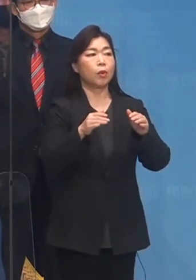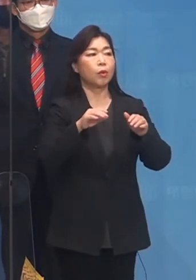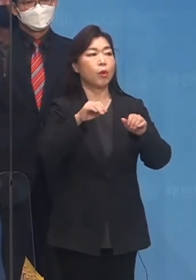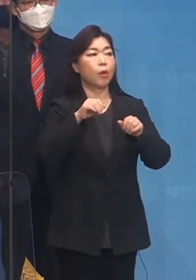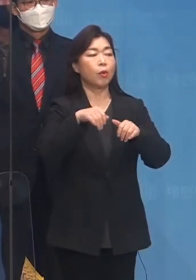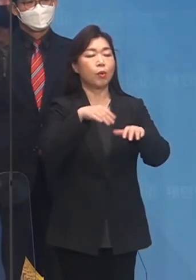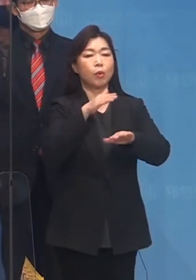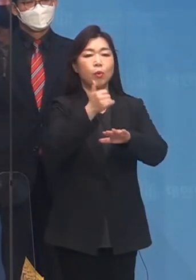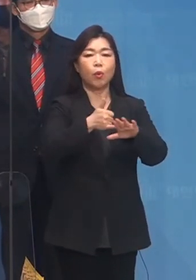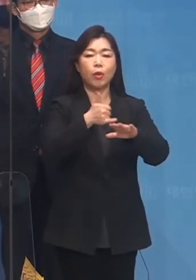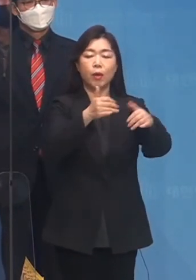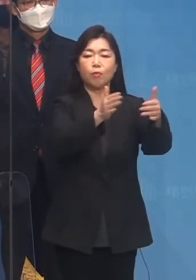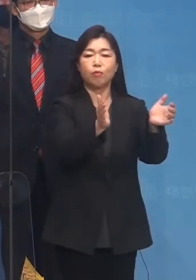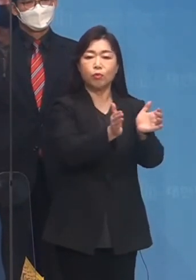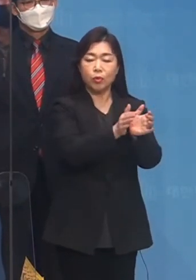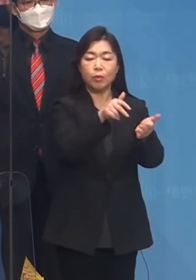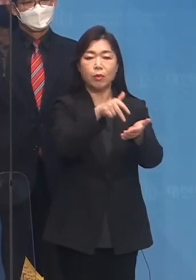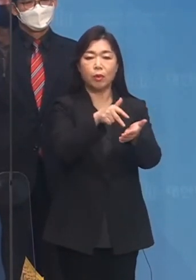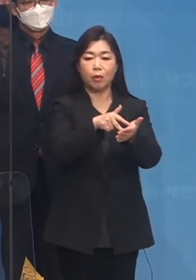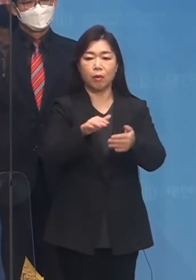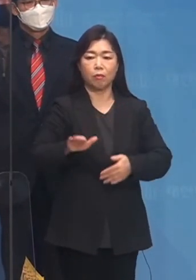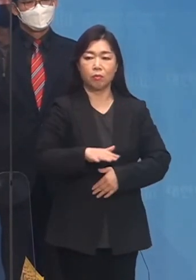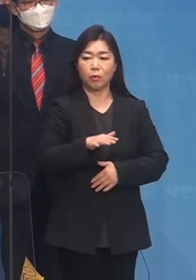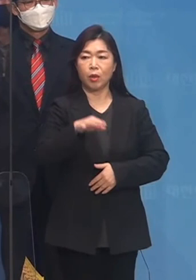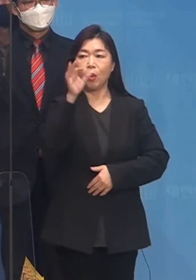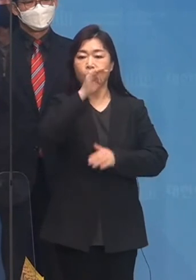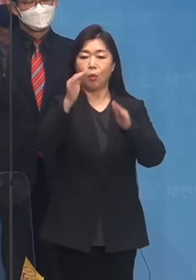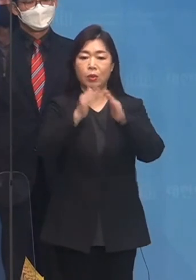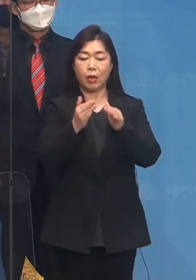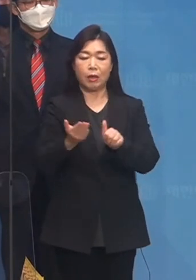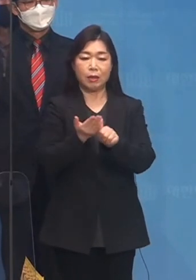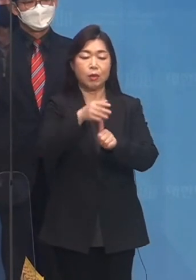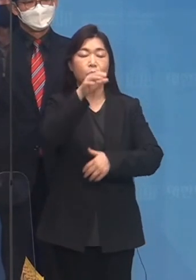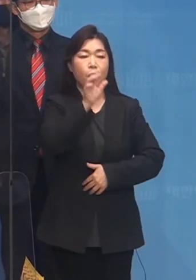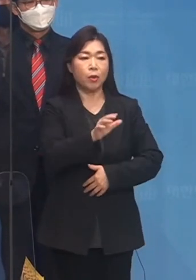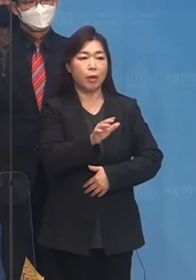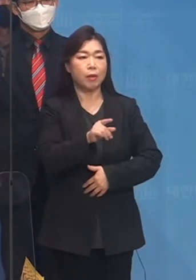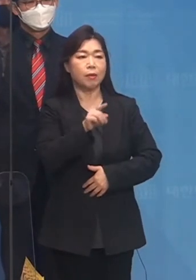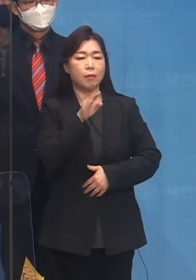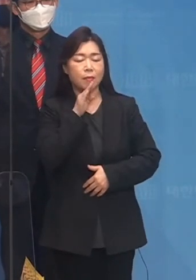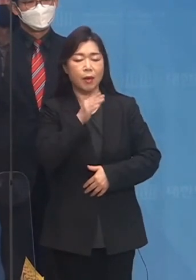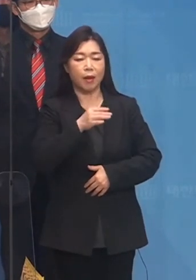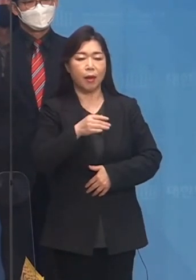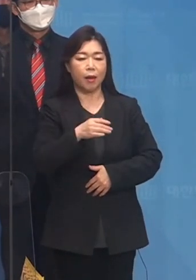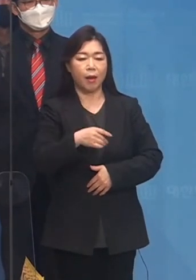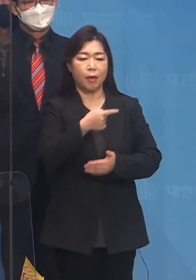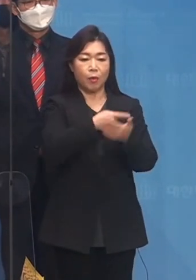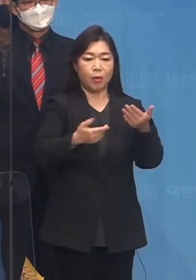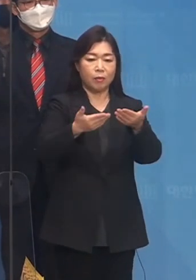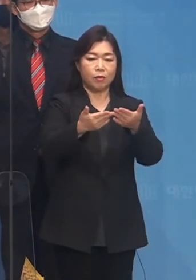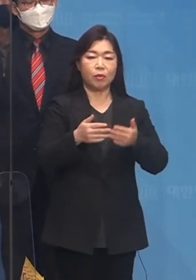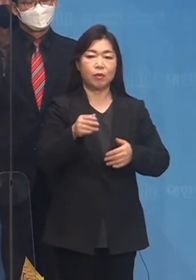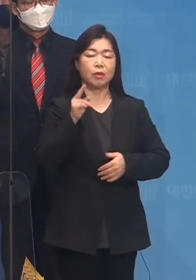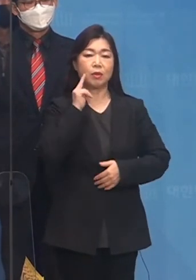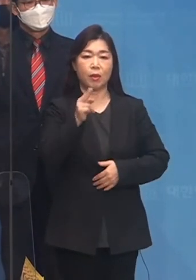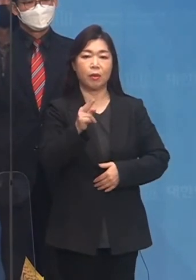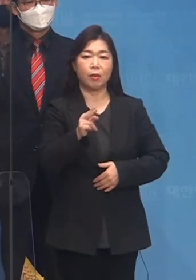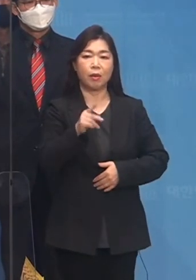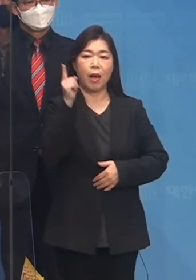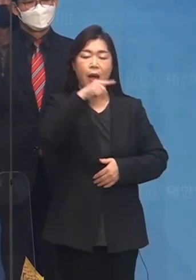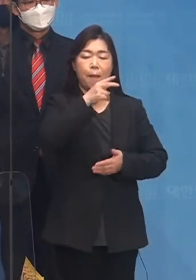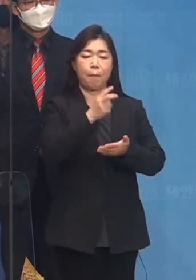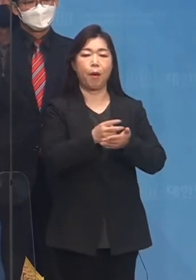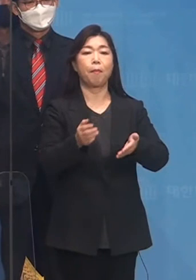농림부에서 진짜 우리 농장들을 사지로 몰아넣는 악법을 만들어 가지고 지금 시행